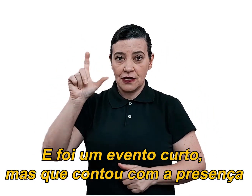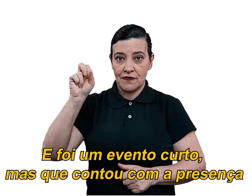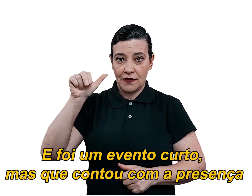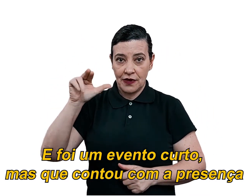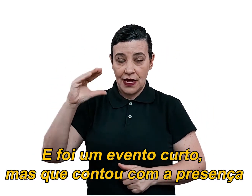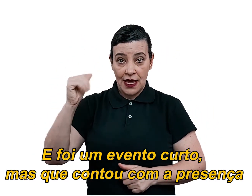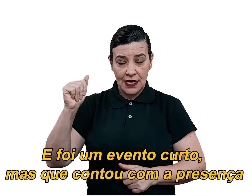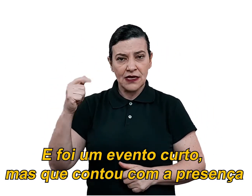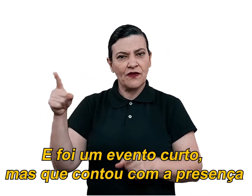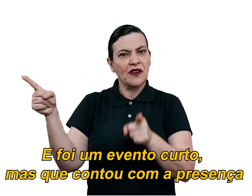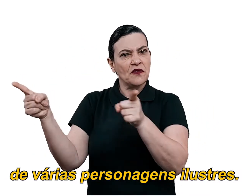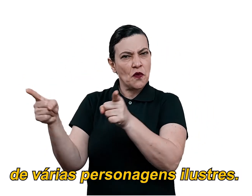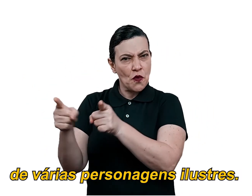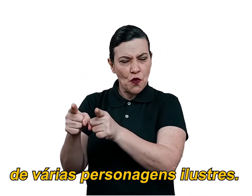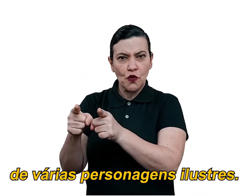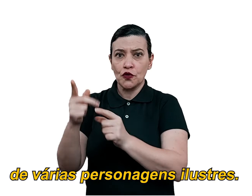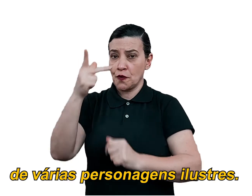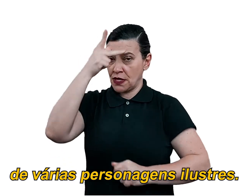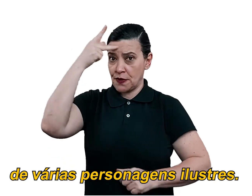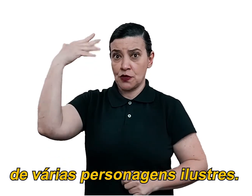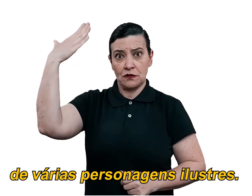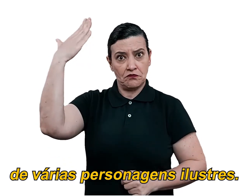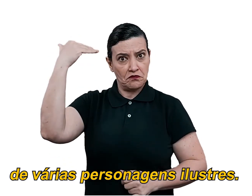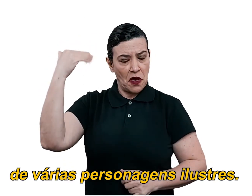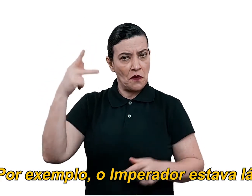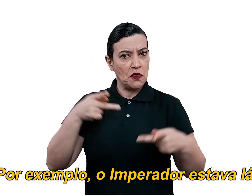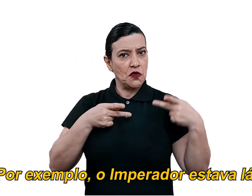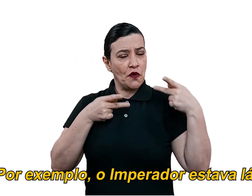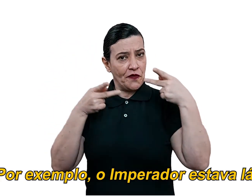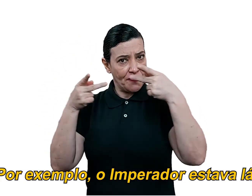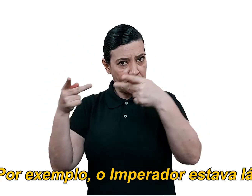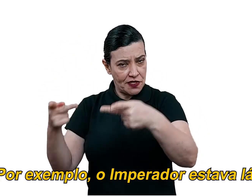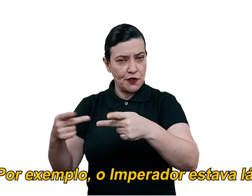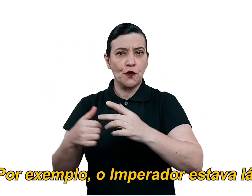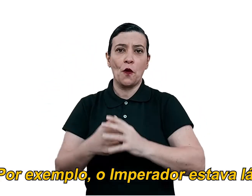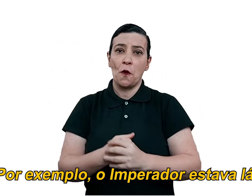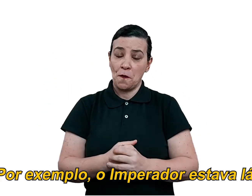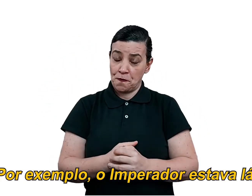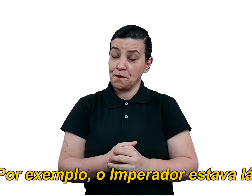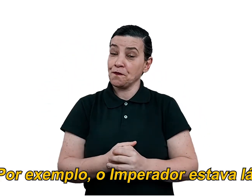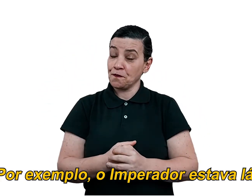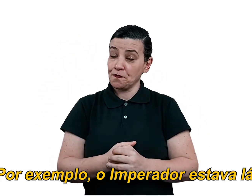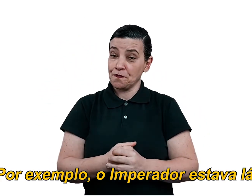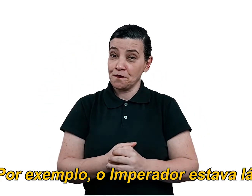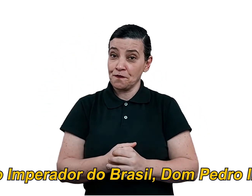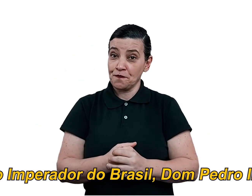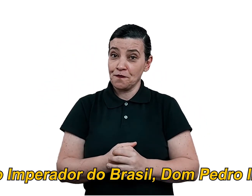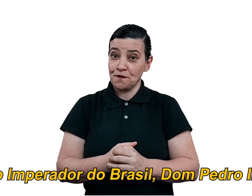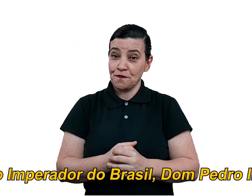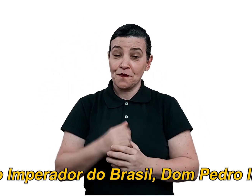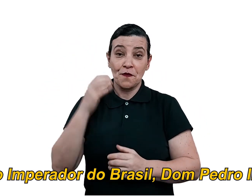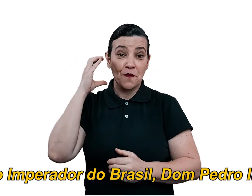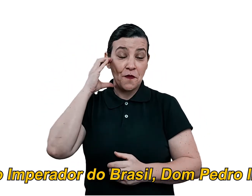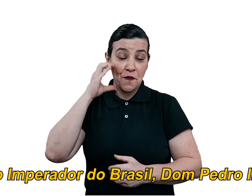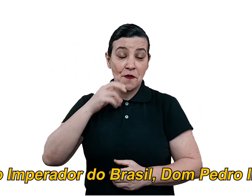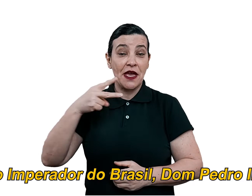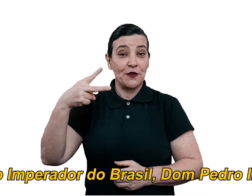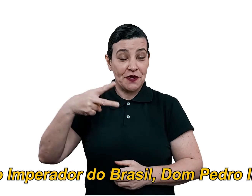que contou com a presença de vários personagens ilustres. Por exemplo, o imperador estava lá, o imperador do Brasil, Dom